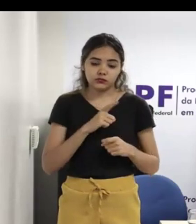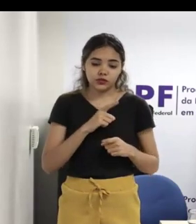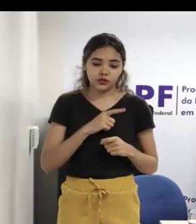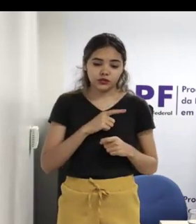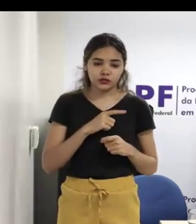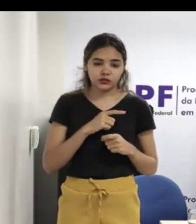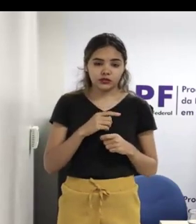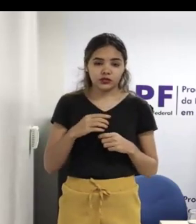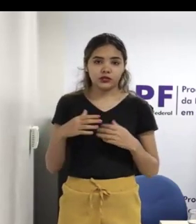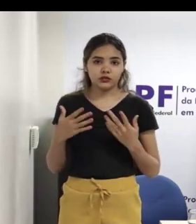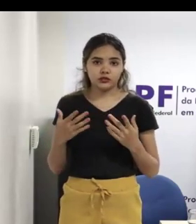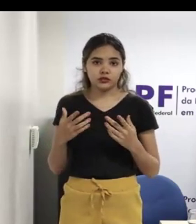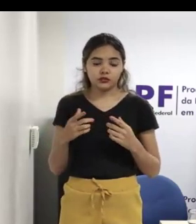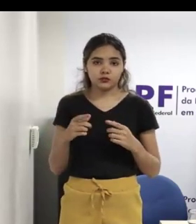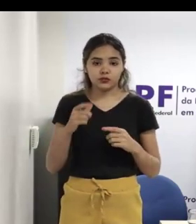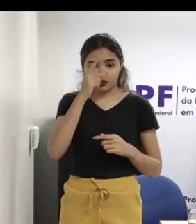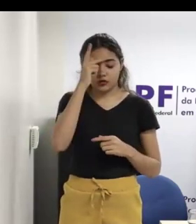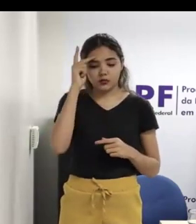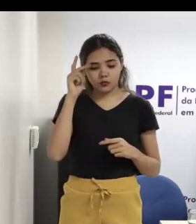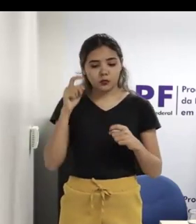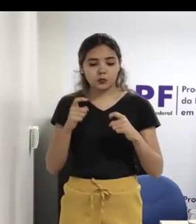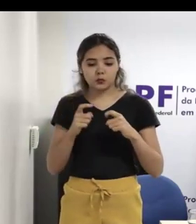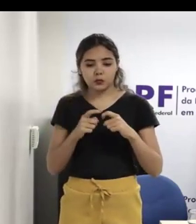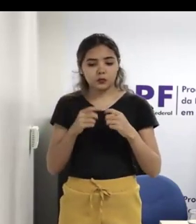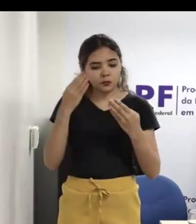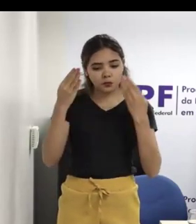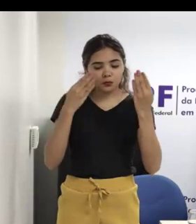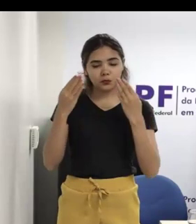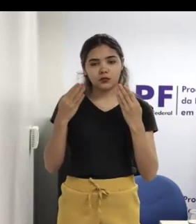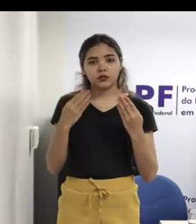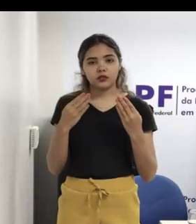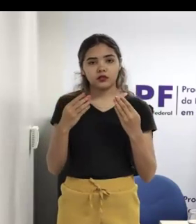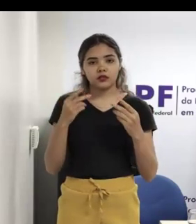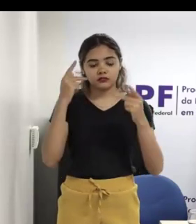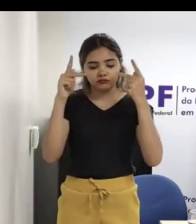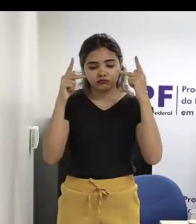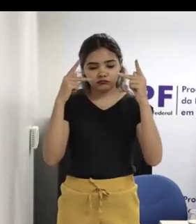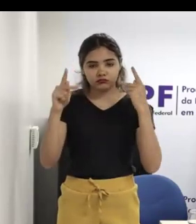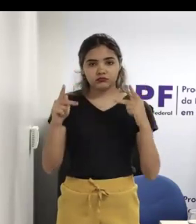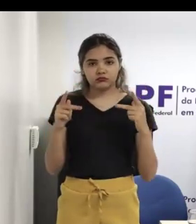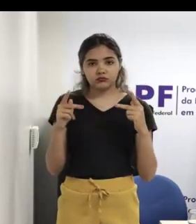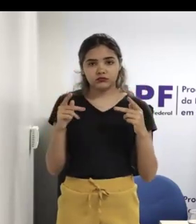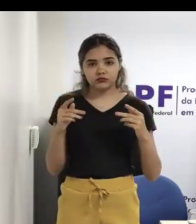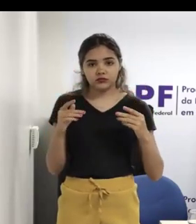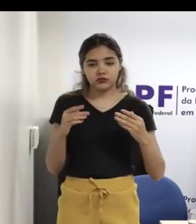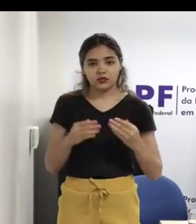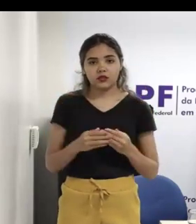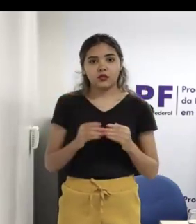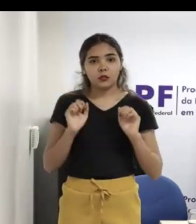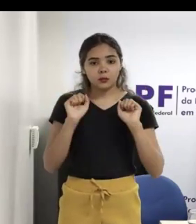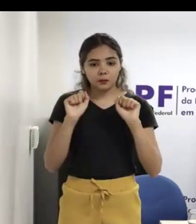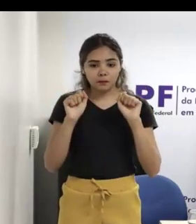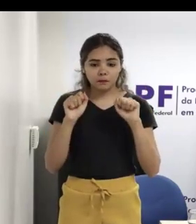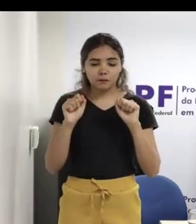comportamento a consciência a assim eu vou conseguir fazer com que essa criança seja afastada daquele lá não o agressor seja